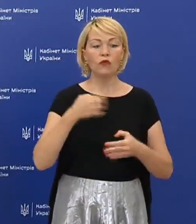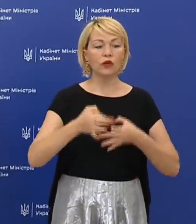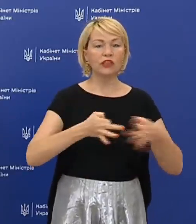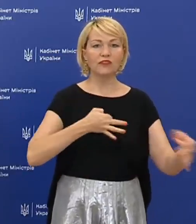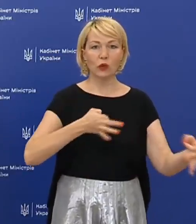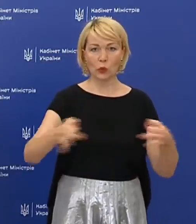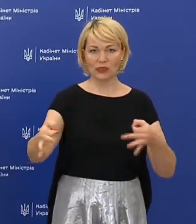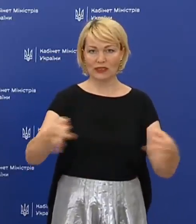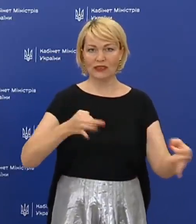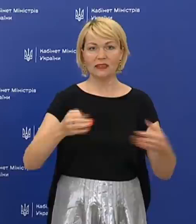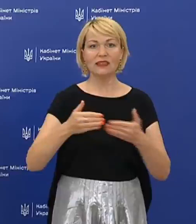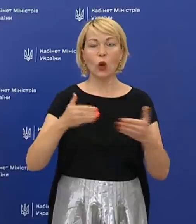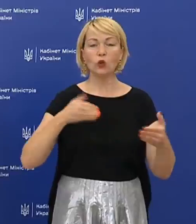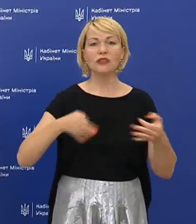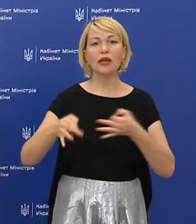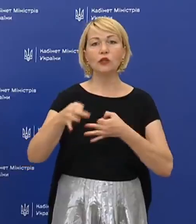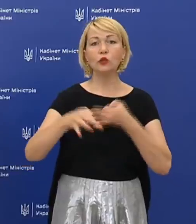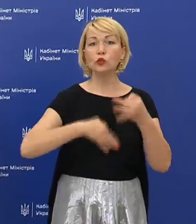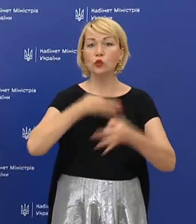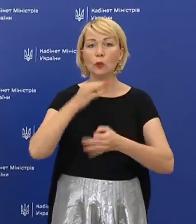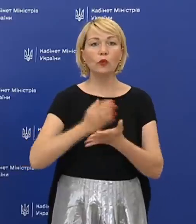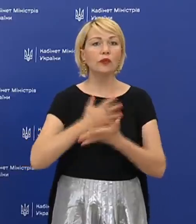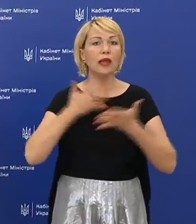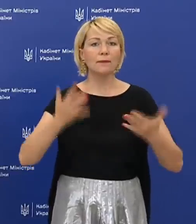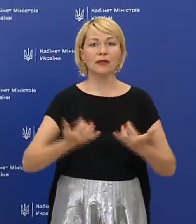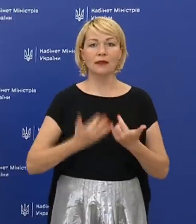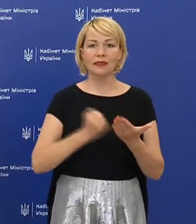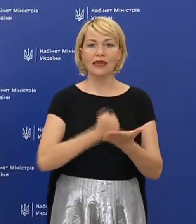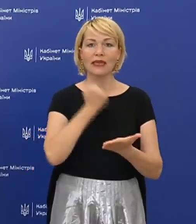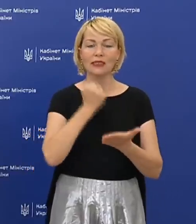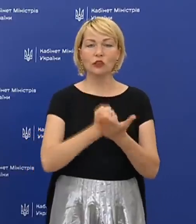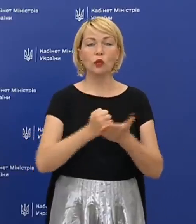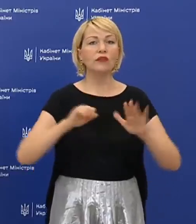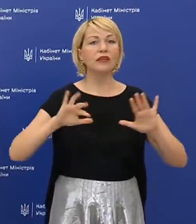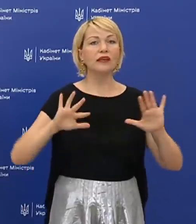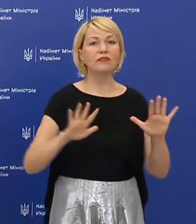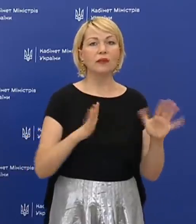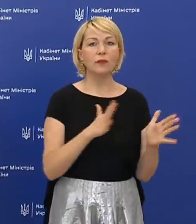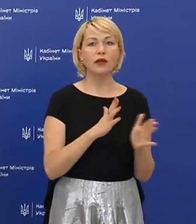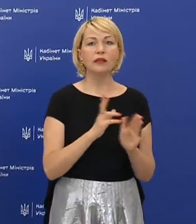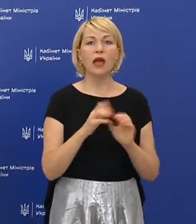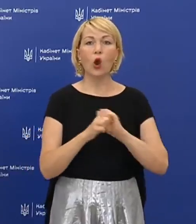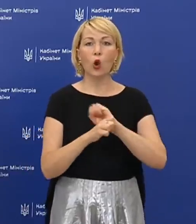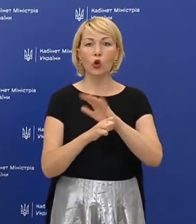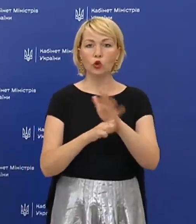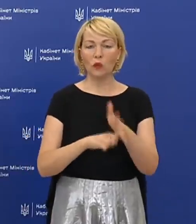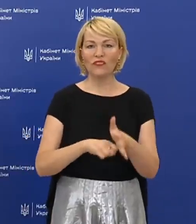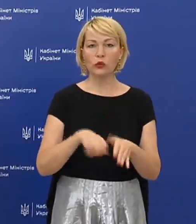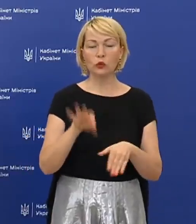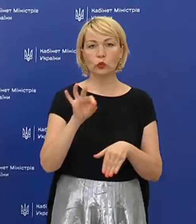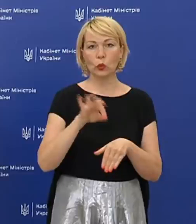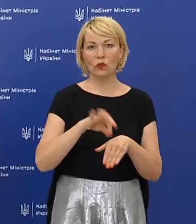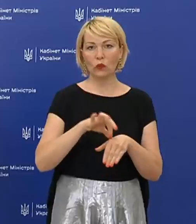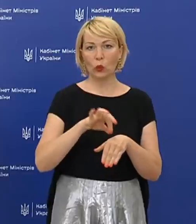розрізі регіонів, то за останню добу найбільша кількість зареєстрованих випадків на коронавірусну